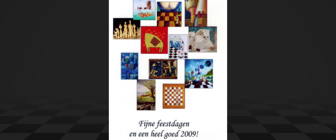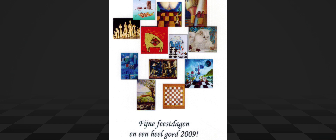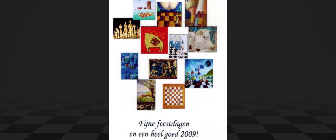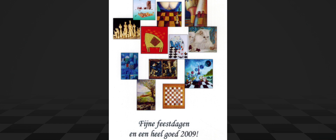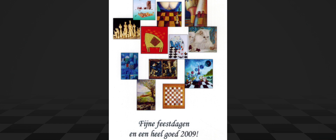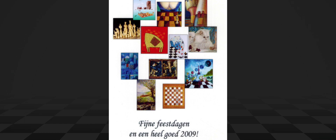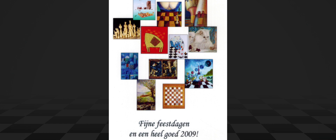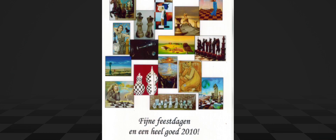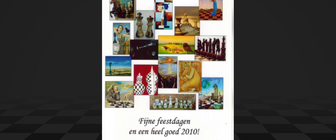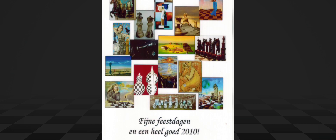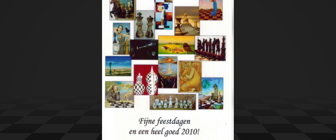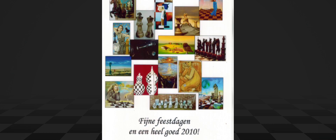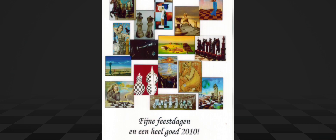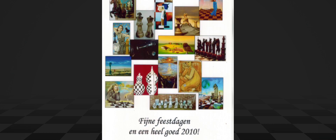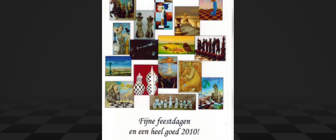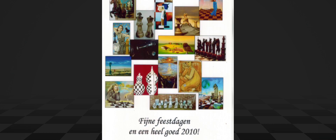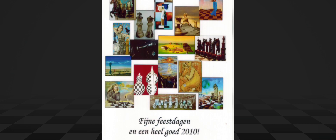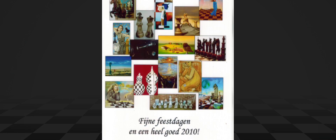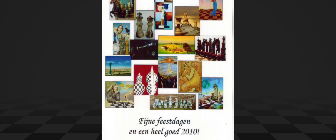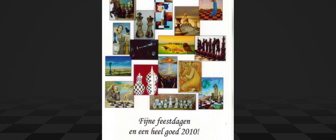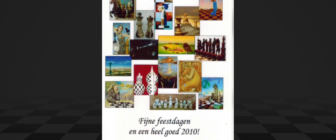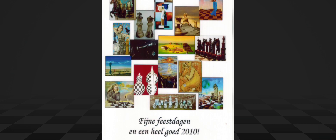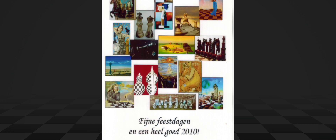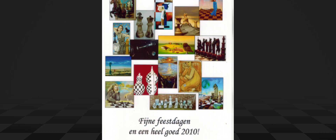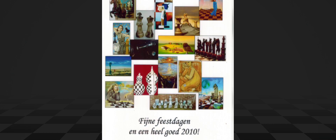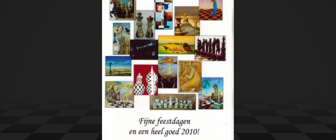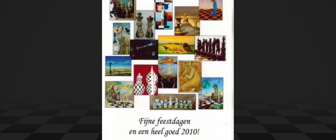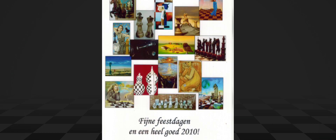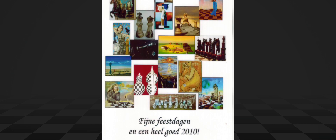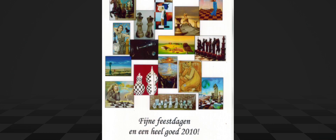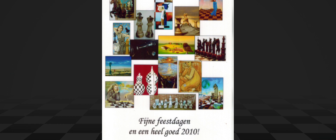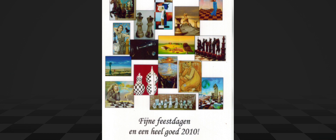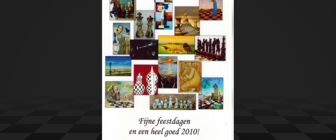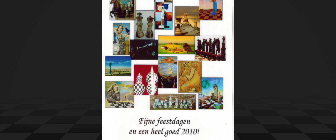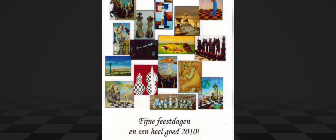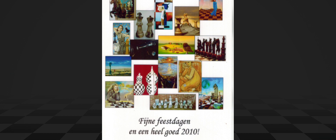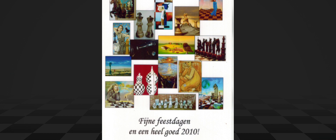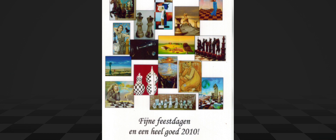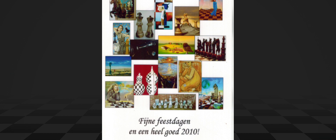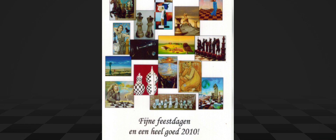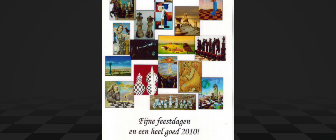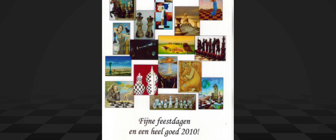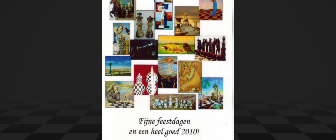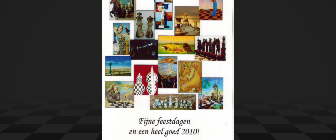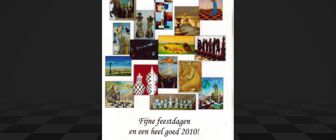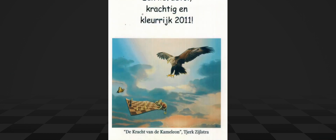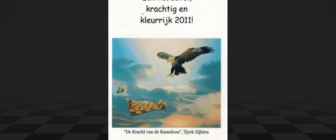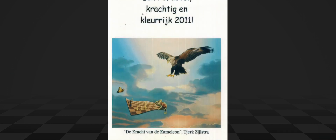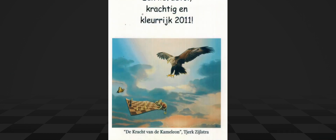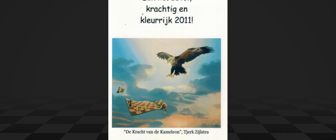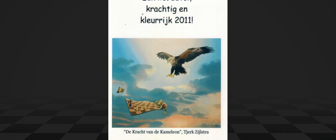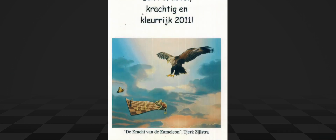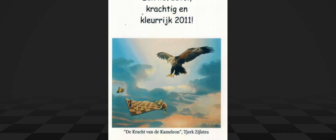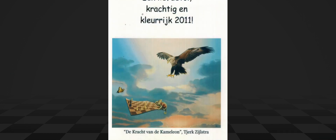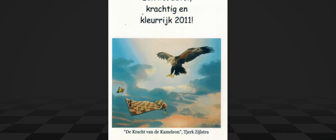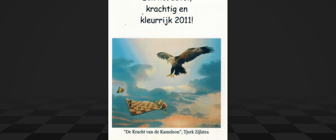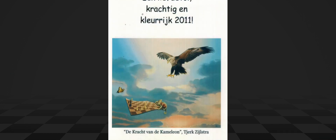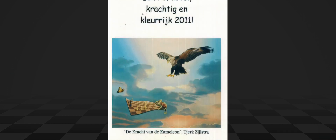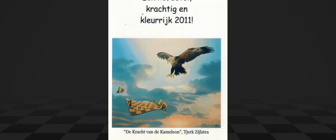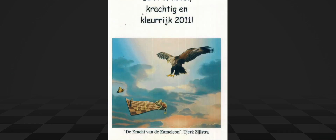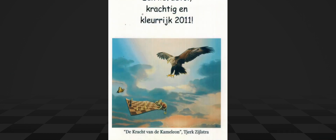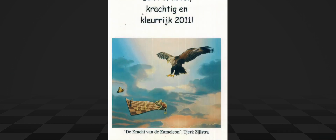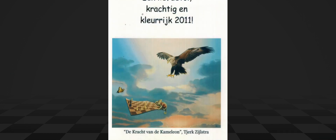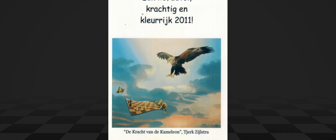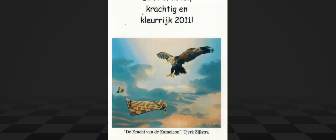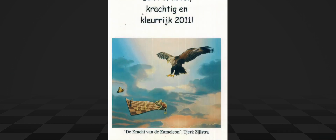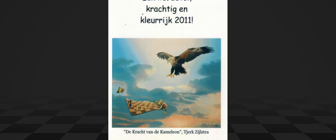laat het me weten. Ja, dat is mooi. Dat is mooi. Wil je er wat anders op, dan kan dat natuurlijk ook. En dat is het leuke bij mij altijd. Wil je iets speciaals?